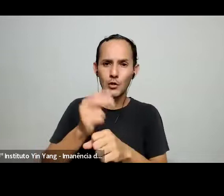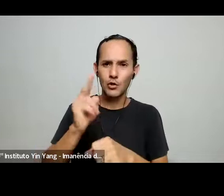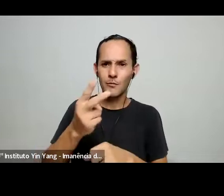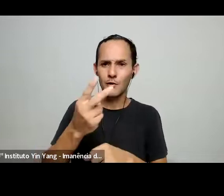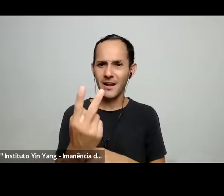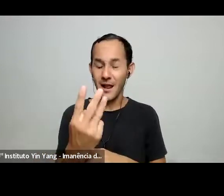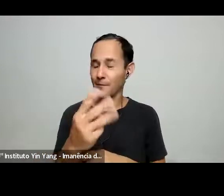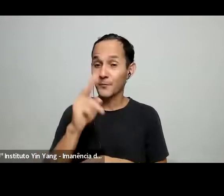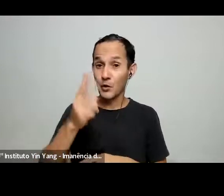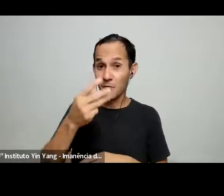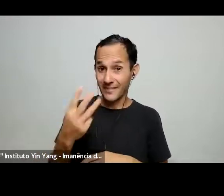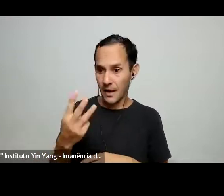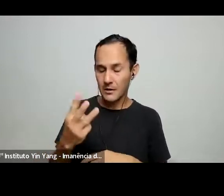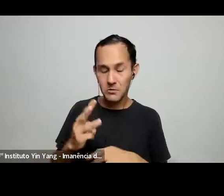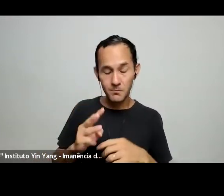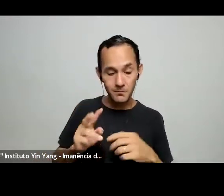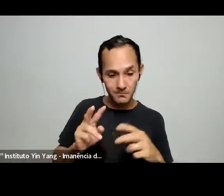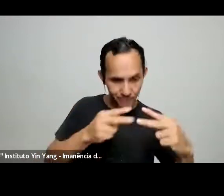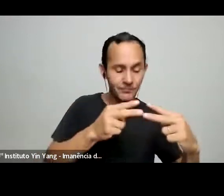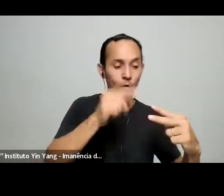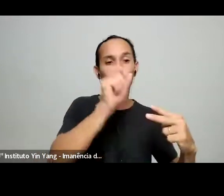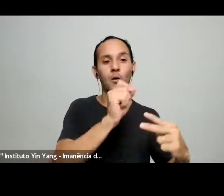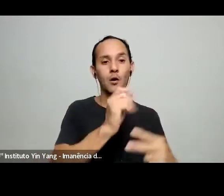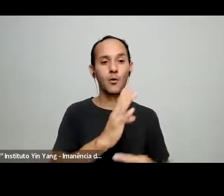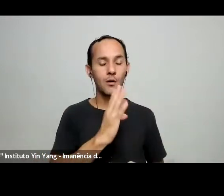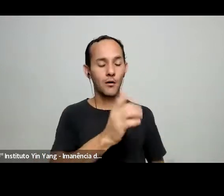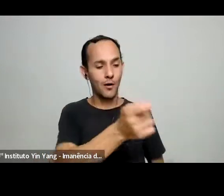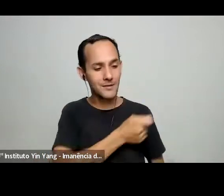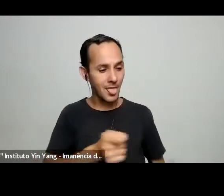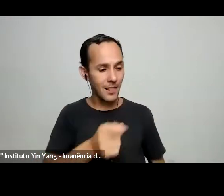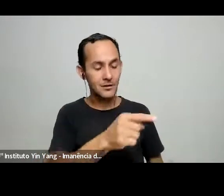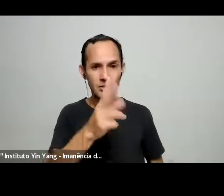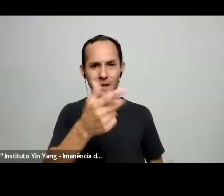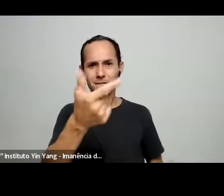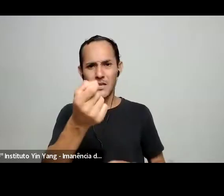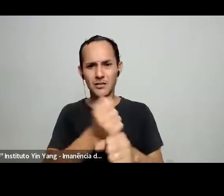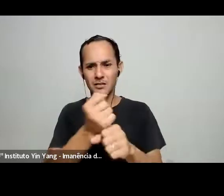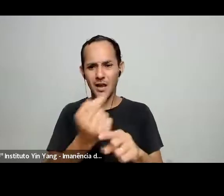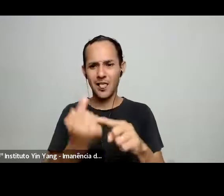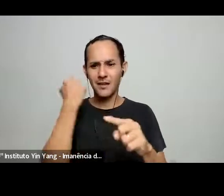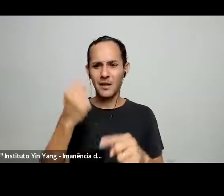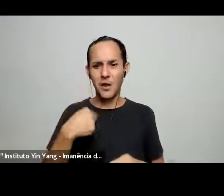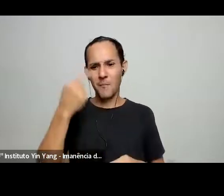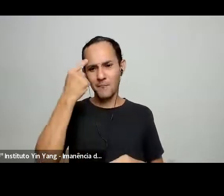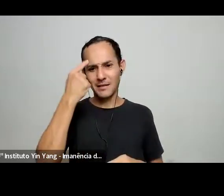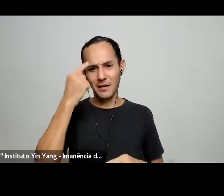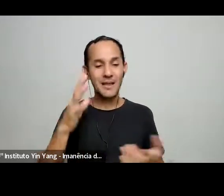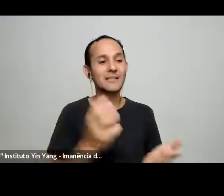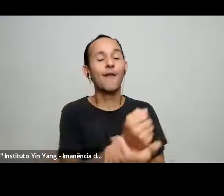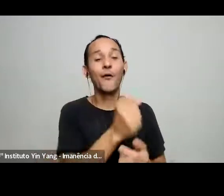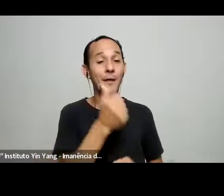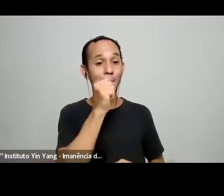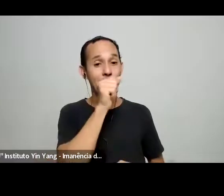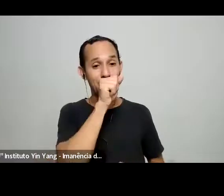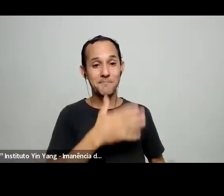quando eu entrei em contato com as constelações, há 21 anos, eu tinha a ideia de salvar a minha mãe